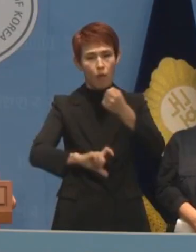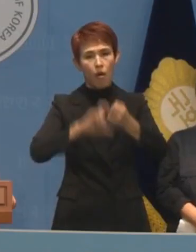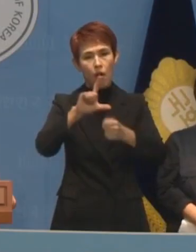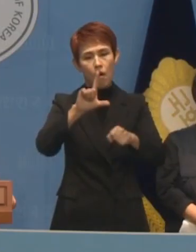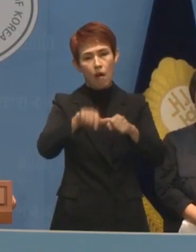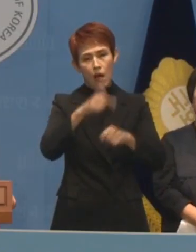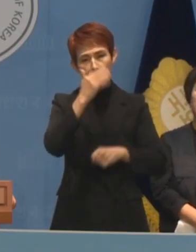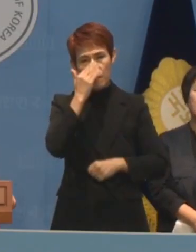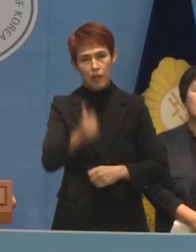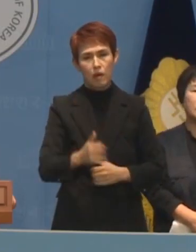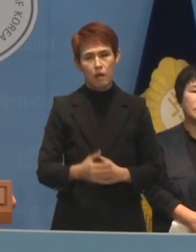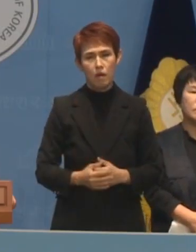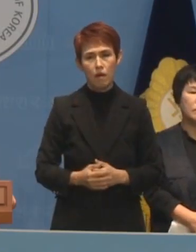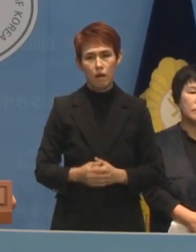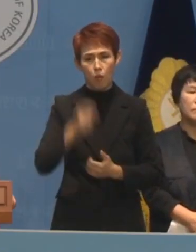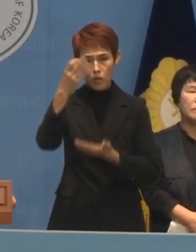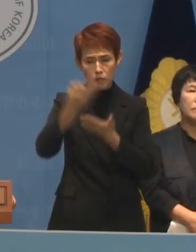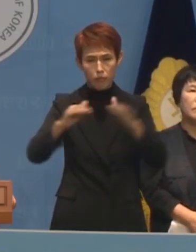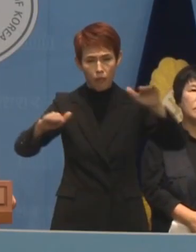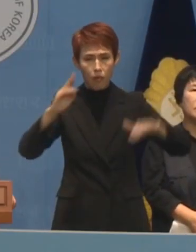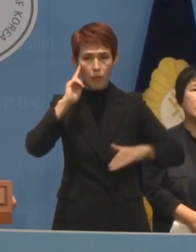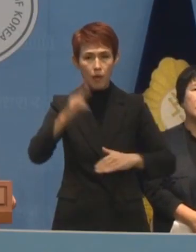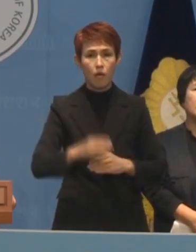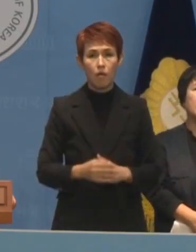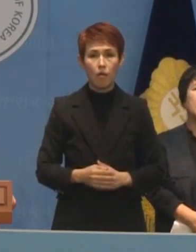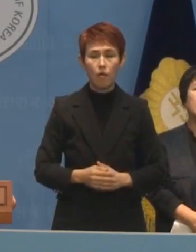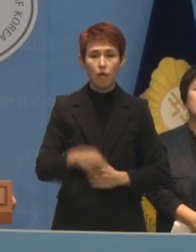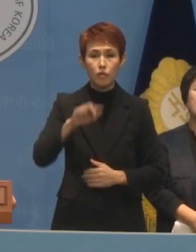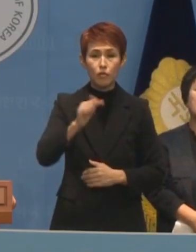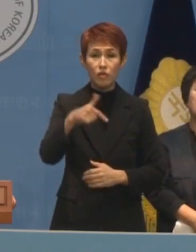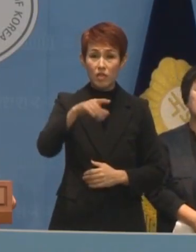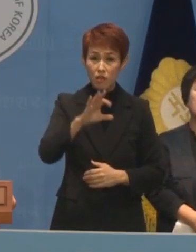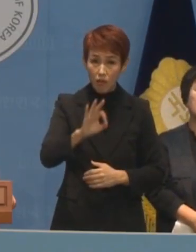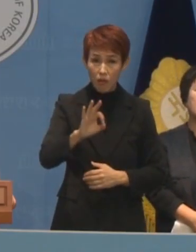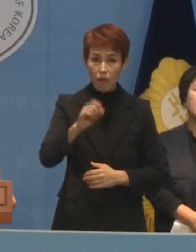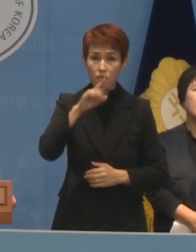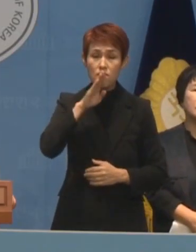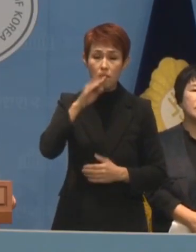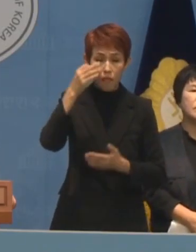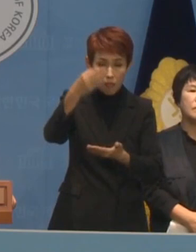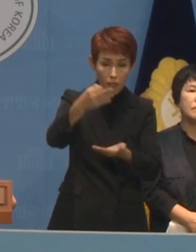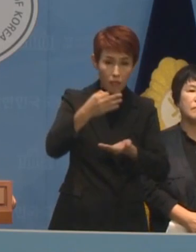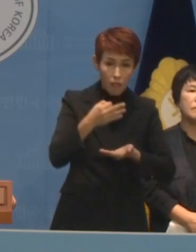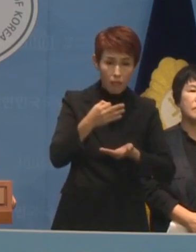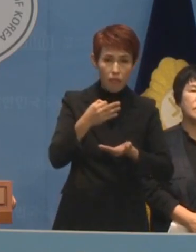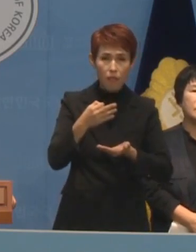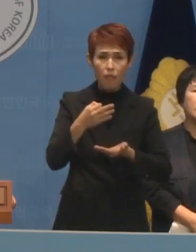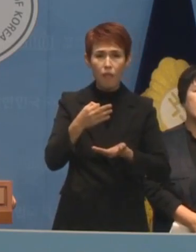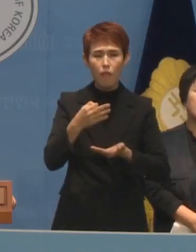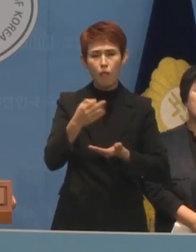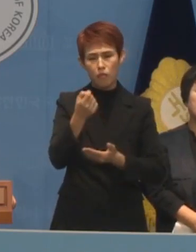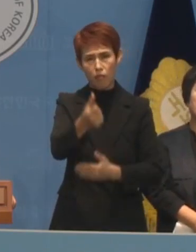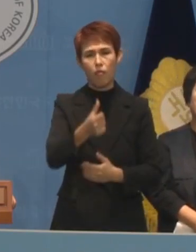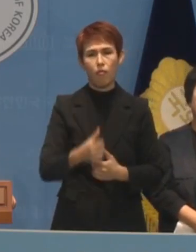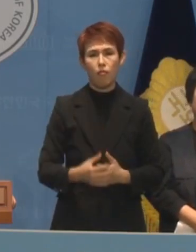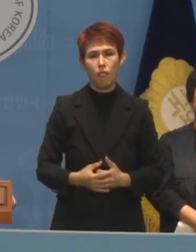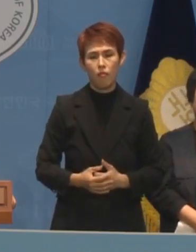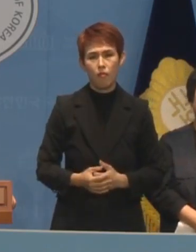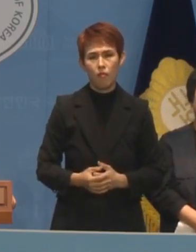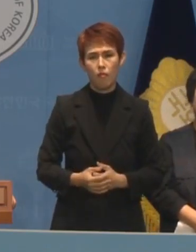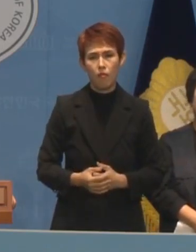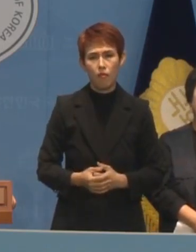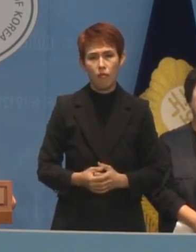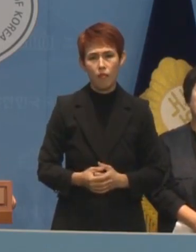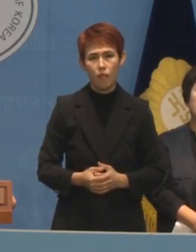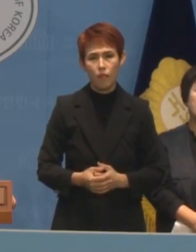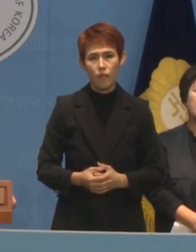차이가 확연하고 순경의 경우 대부분 실수령 급여가 육아휴직 수당보다 적은 상태입니다. 이러한 문제로